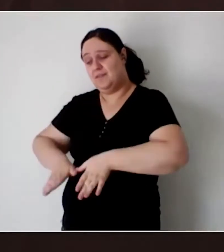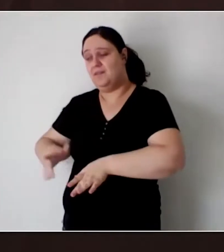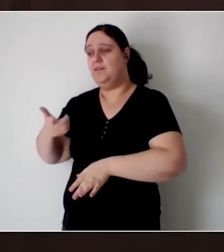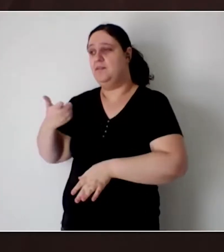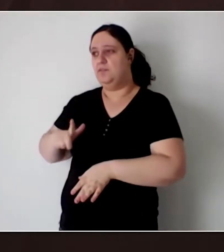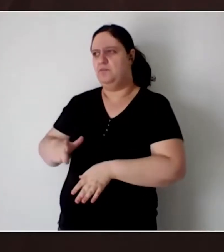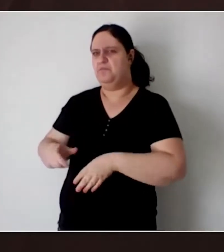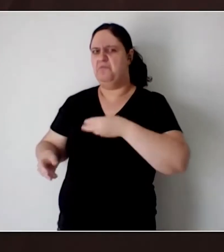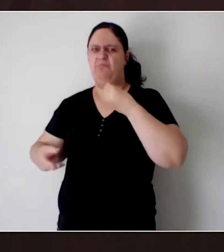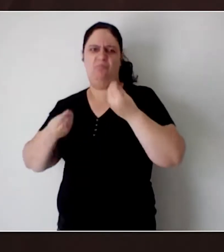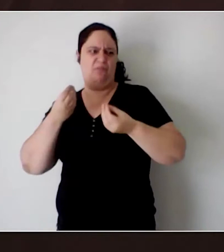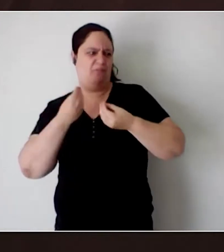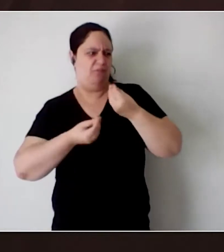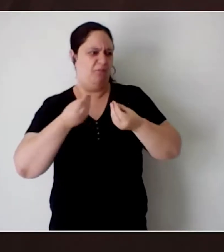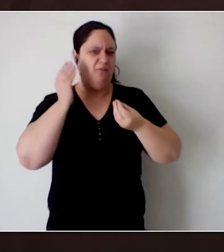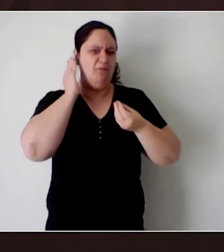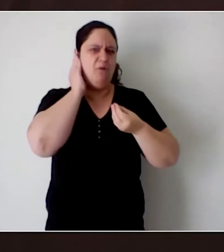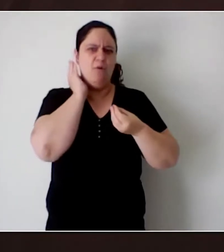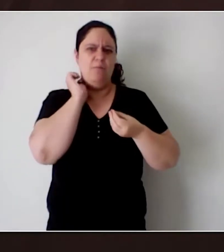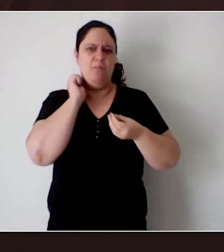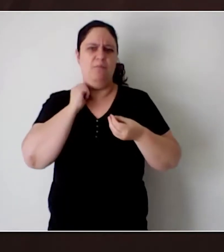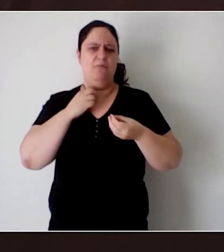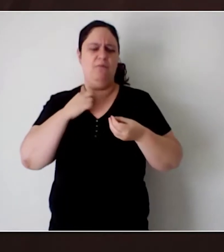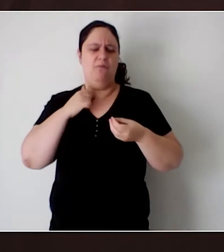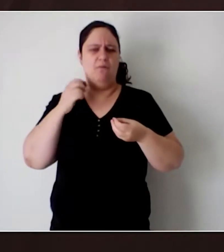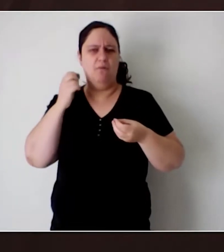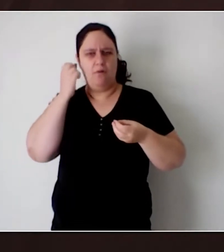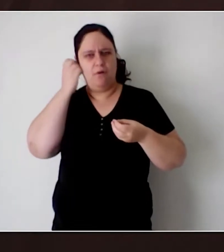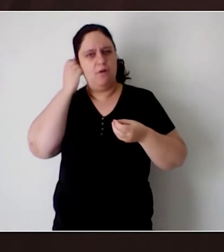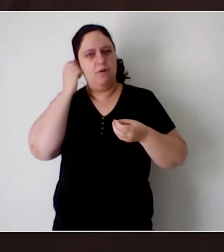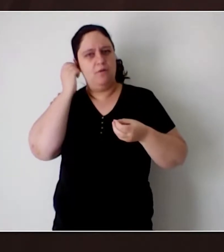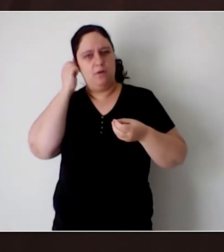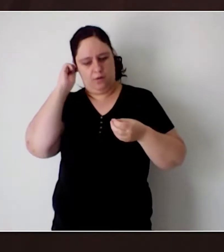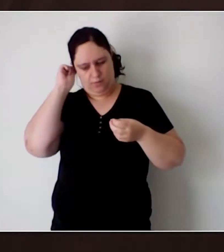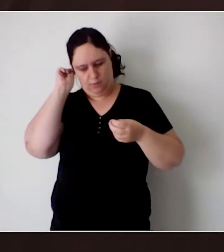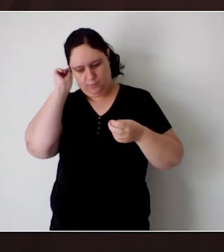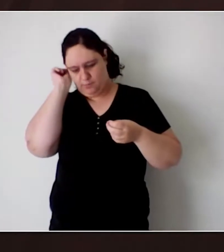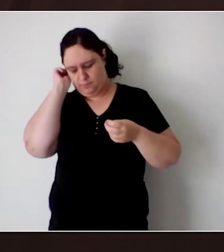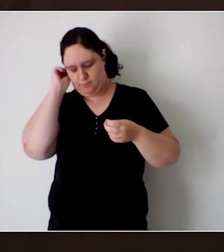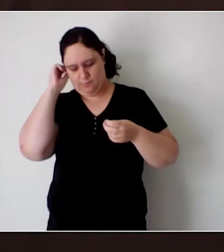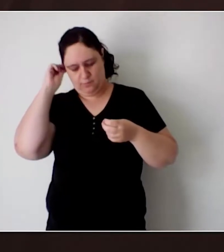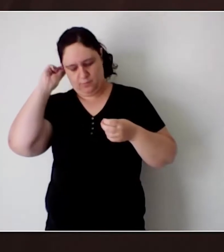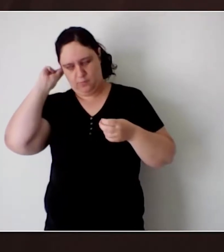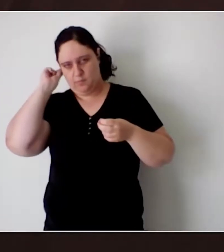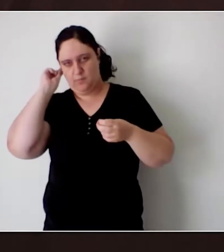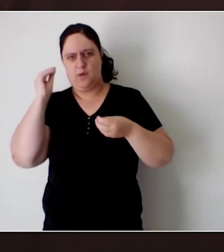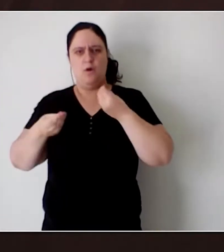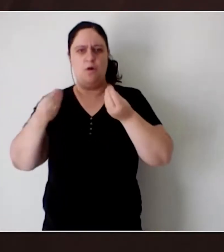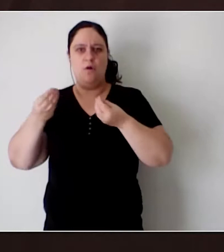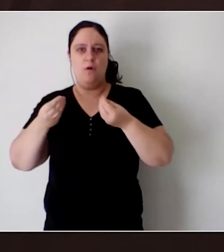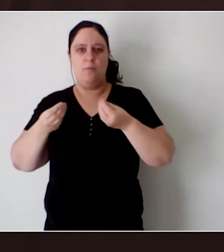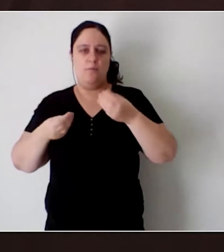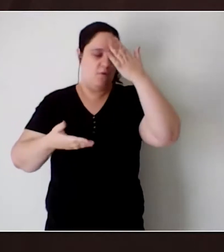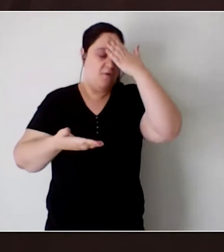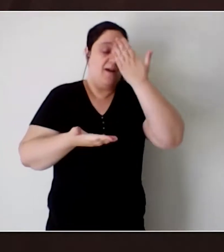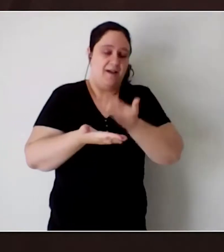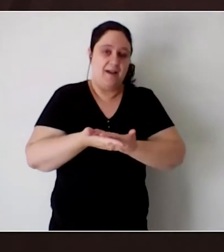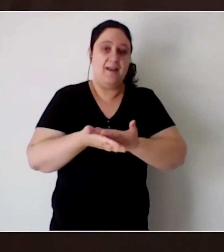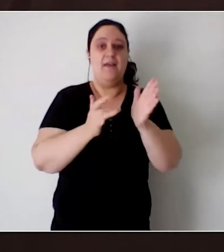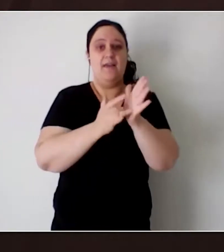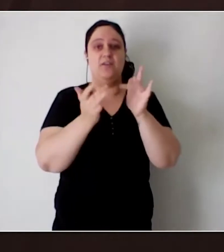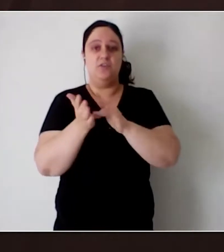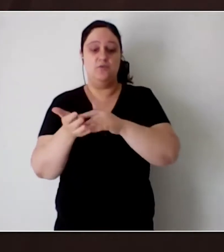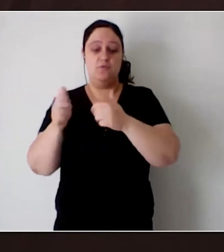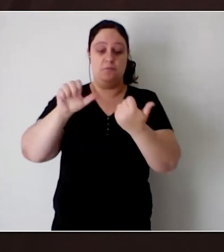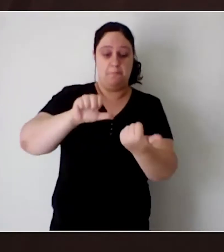nascer do Espírito. É crer em Jesus Cristo, que Deus o ressuscitou dentre os